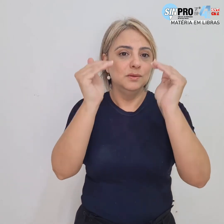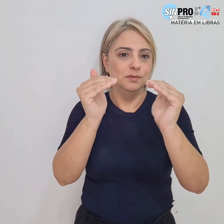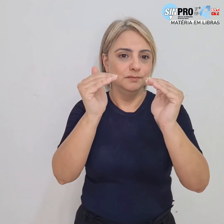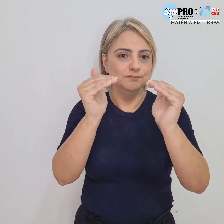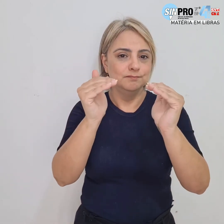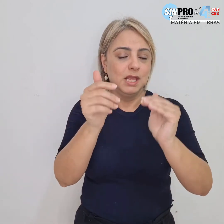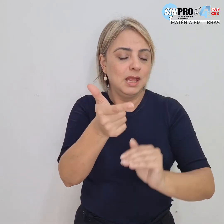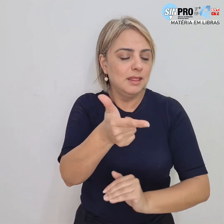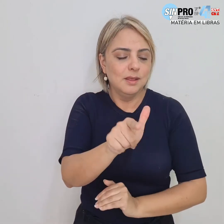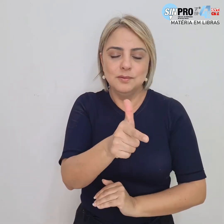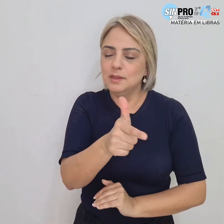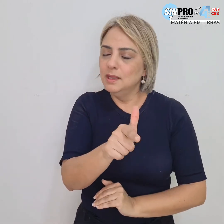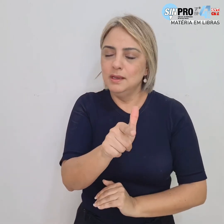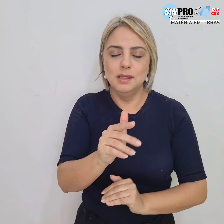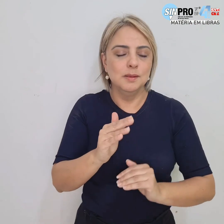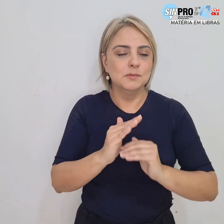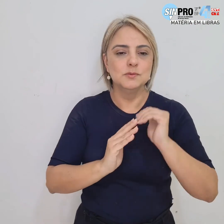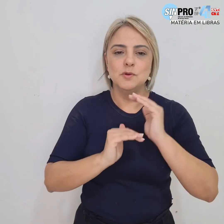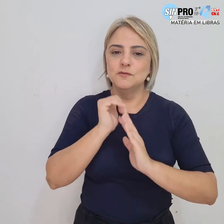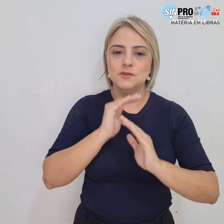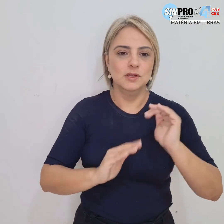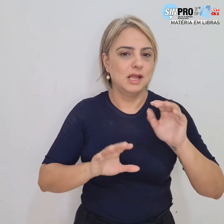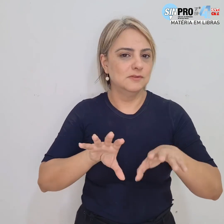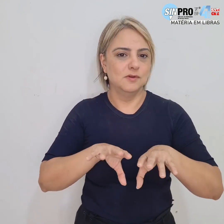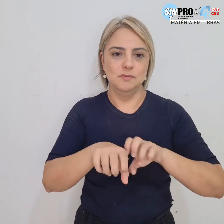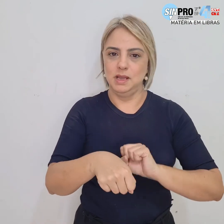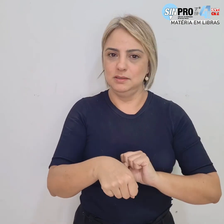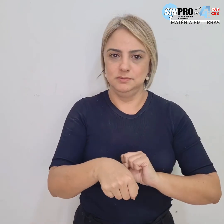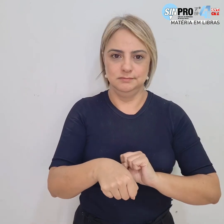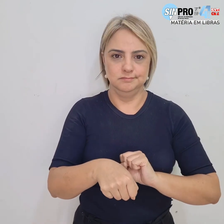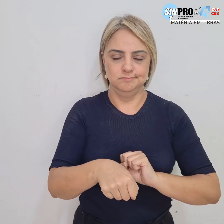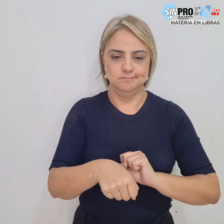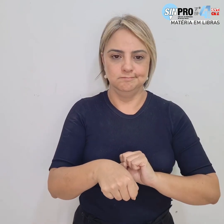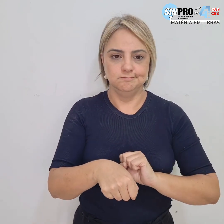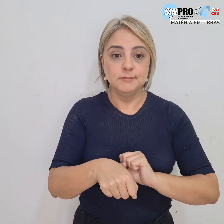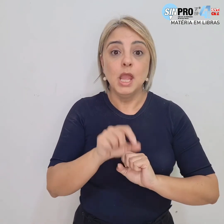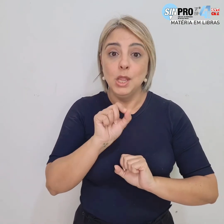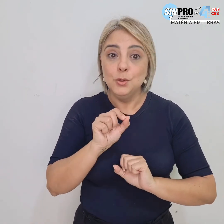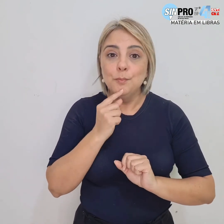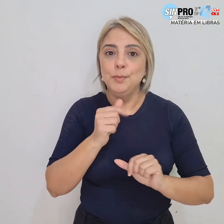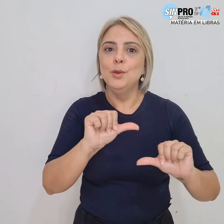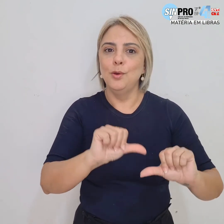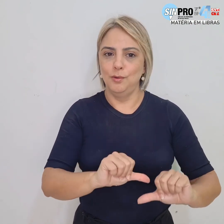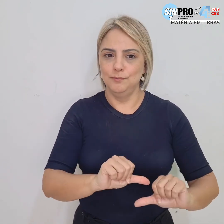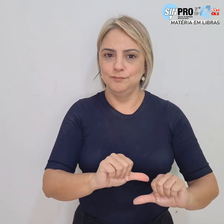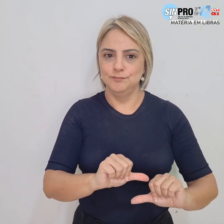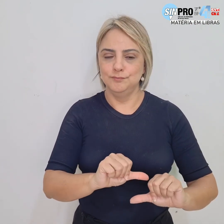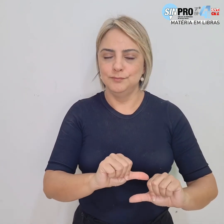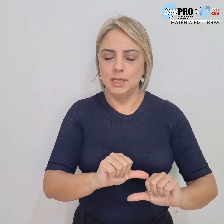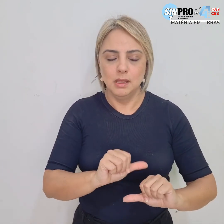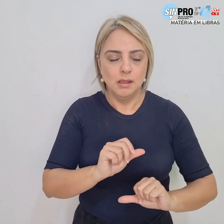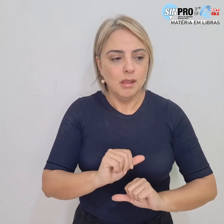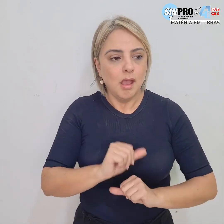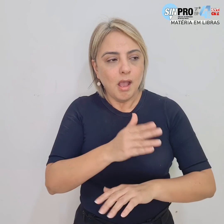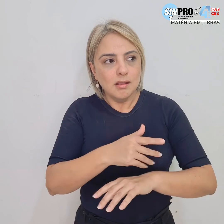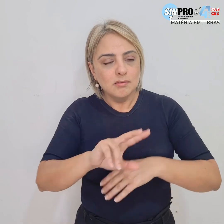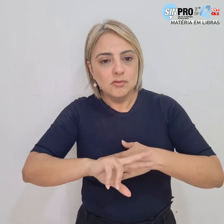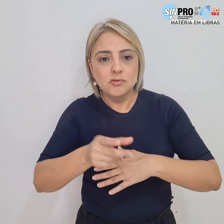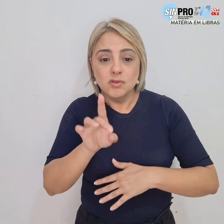Não teremos mais profissionais formados e, o que é pior, com a tendência de termos apenas o acesso